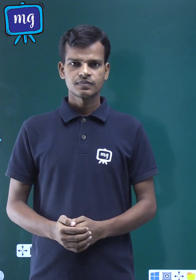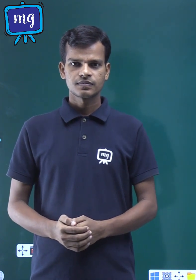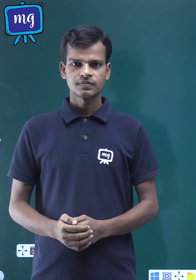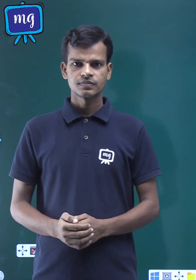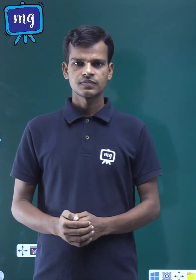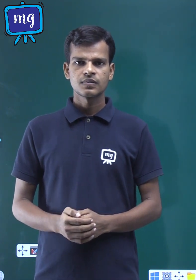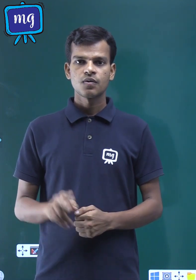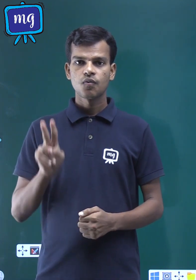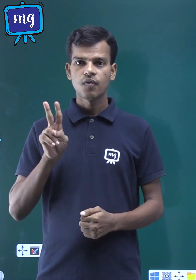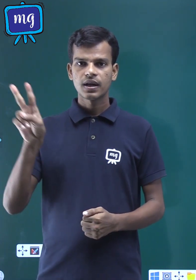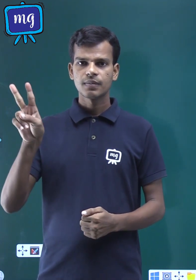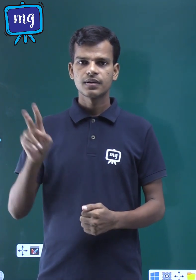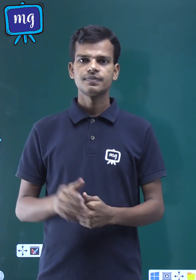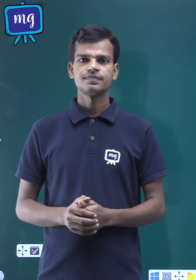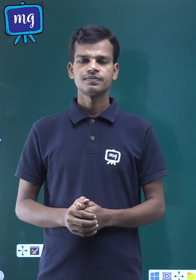चर